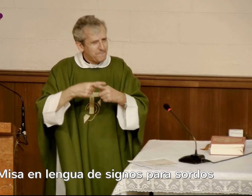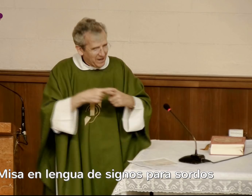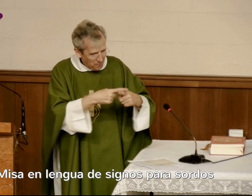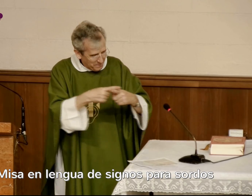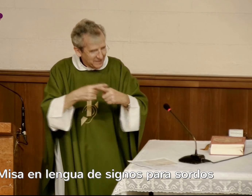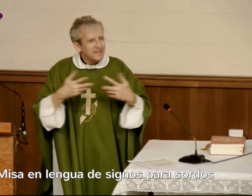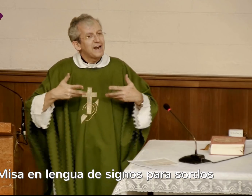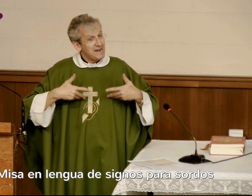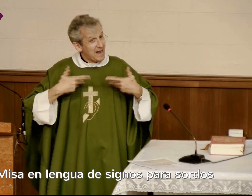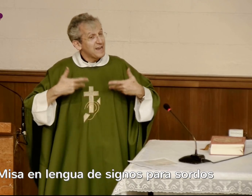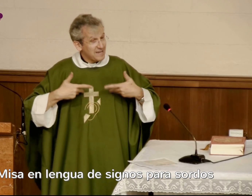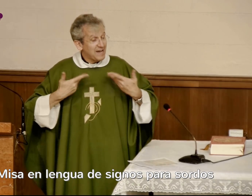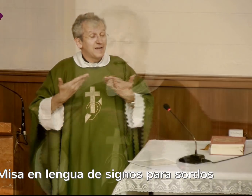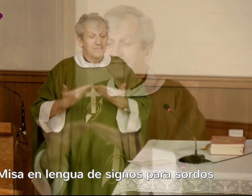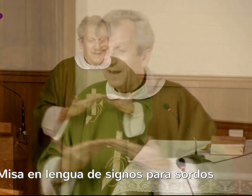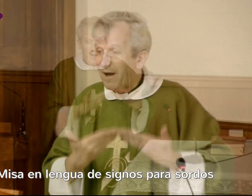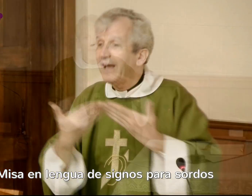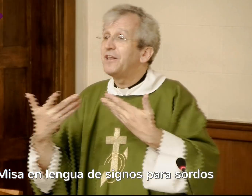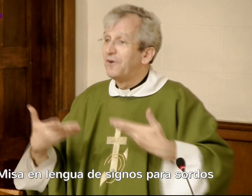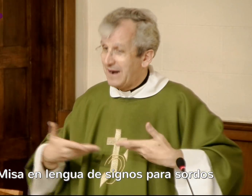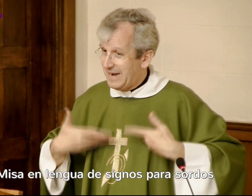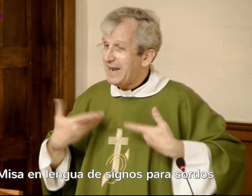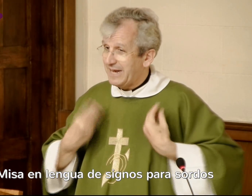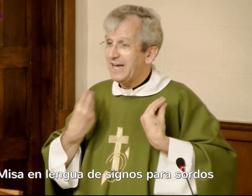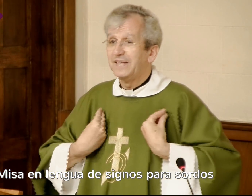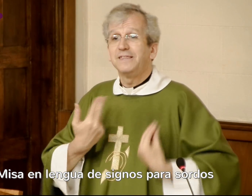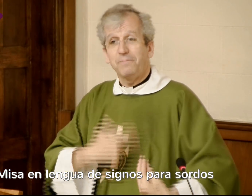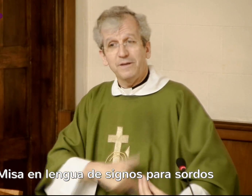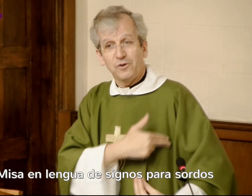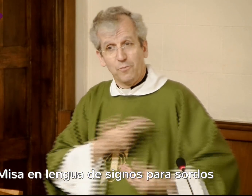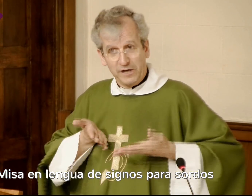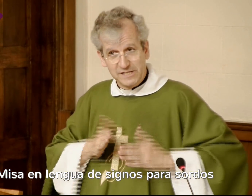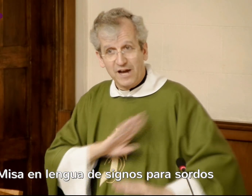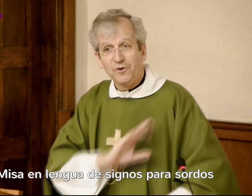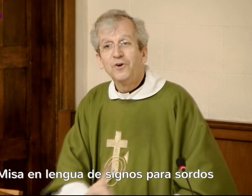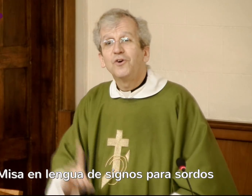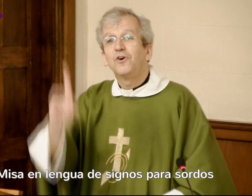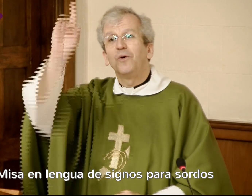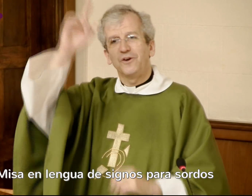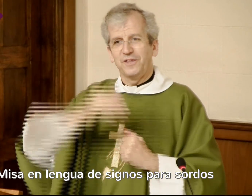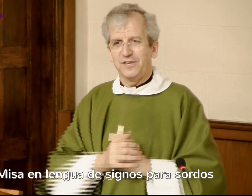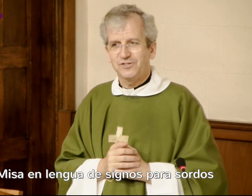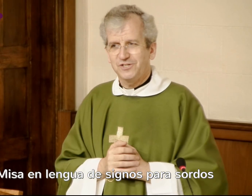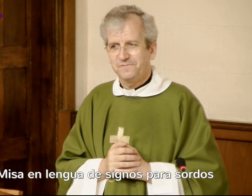para compartir la alegría del Evangelio, la alegría de vivir como cristiano, como hijo de Dios.